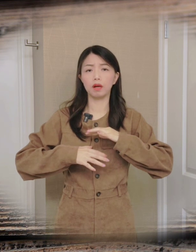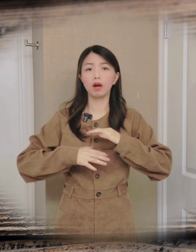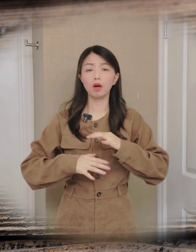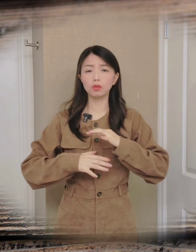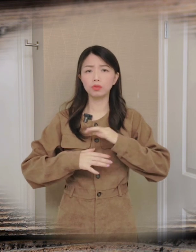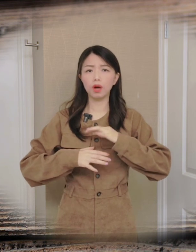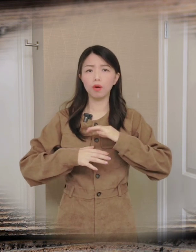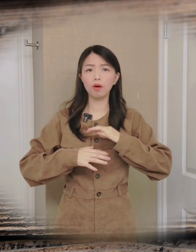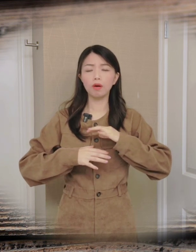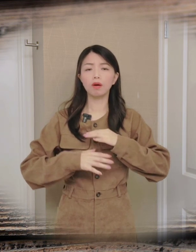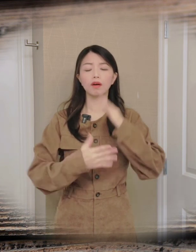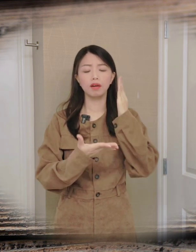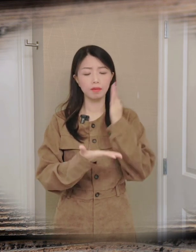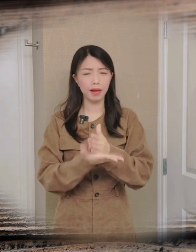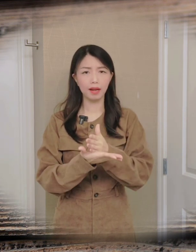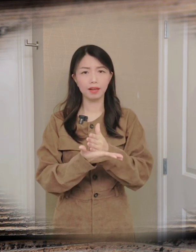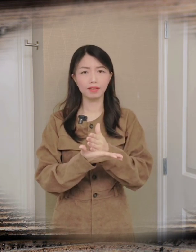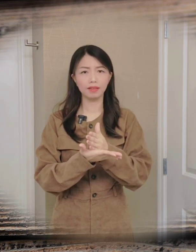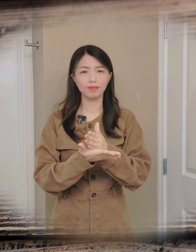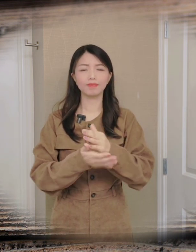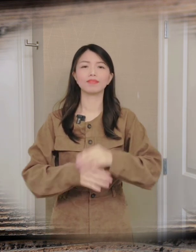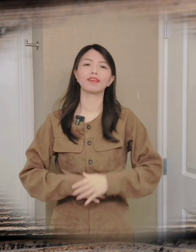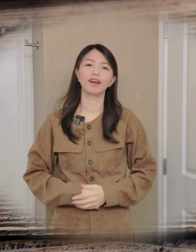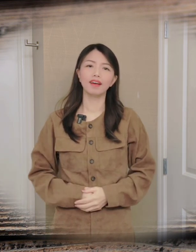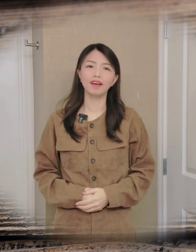두렵다. 두려워